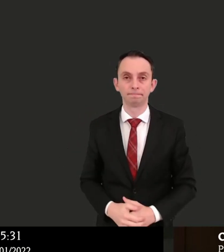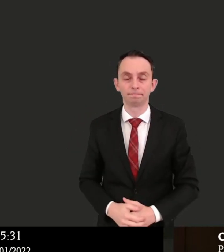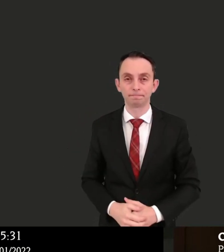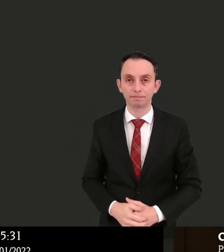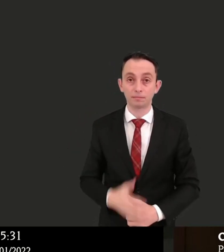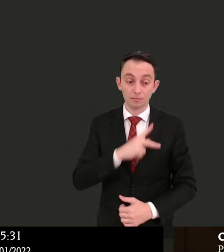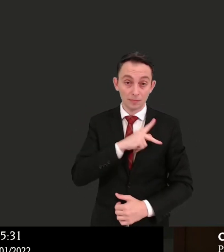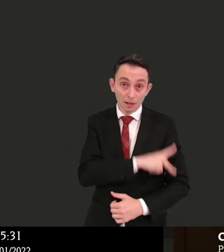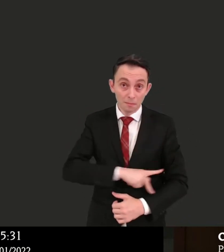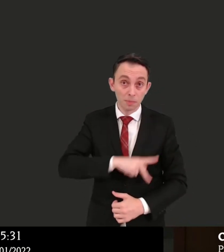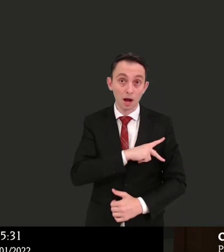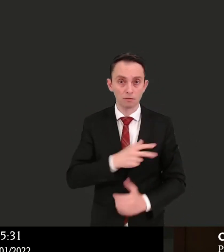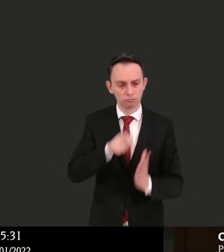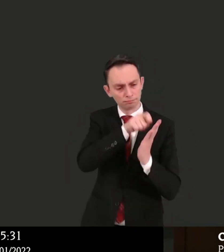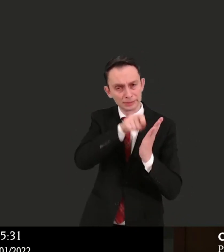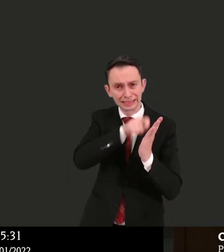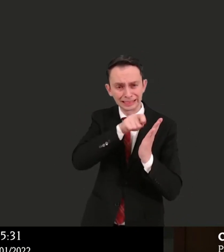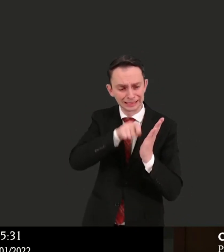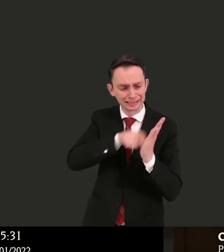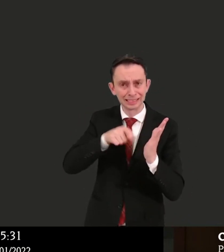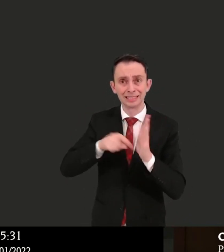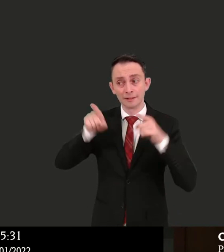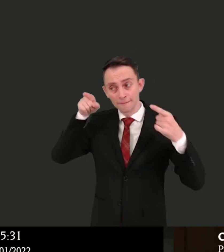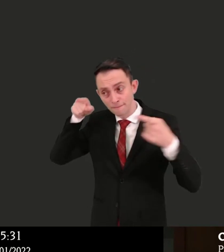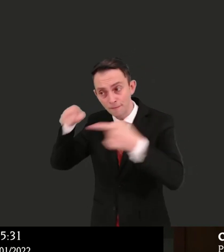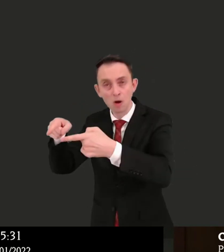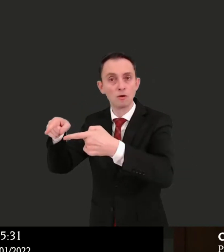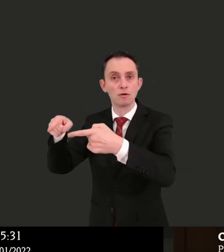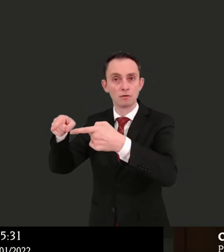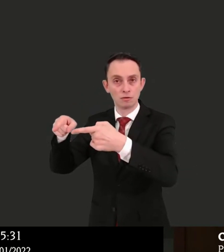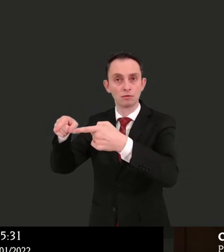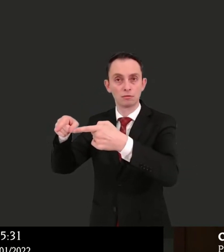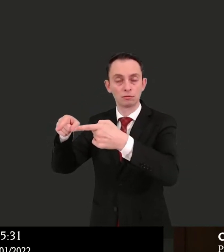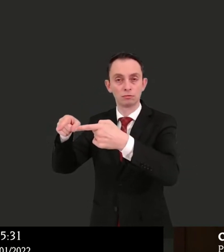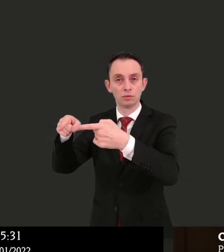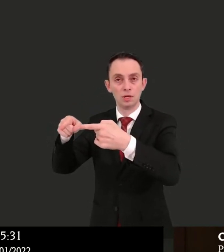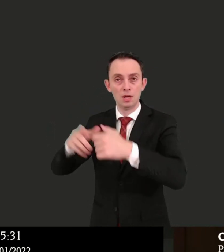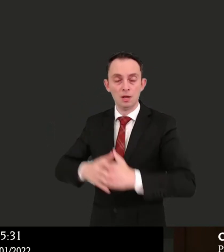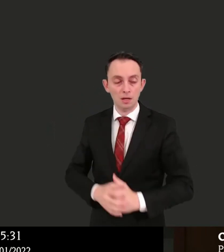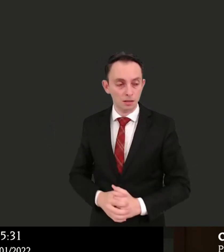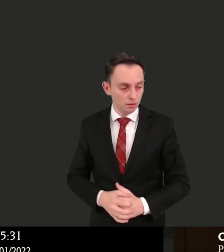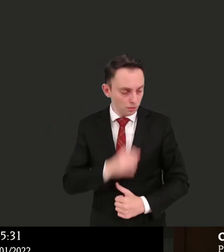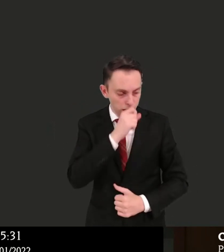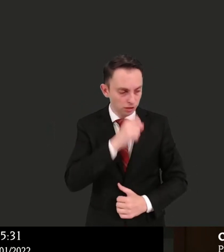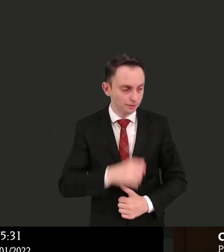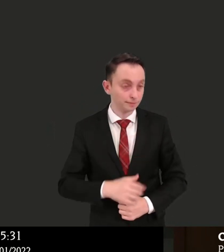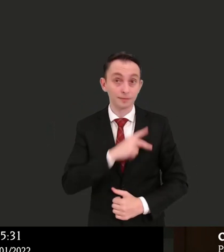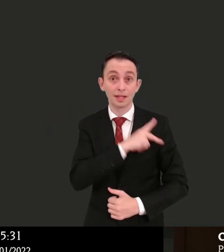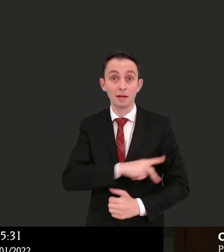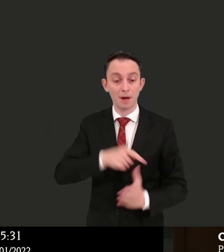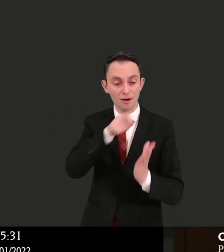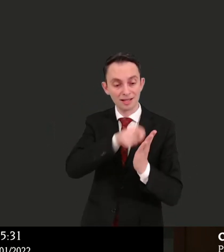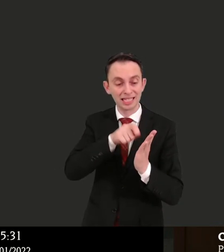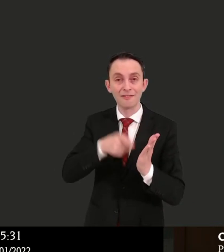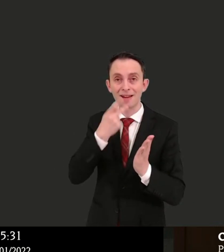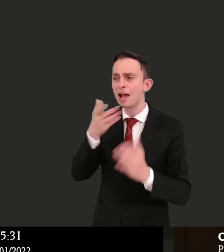Evangelho. E a esses tais, ele se dirigia chamando a eles de